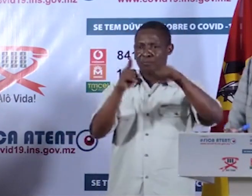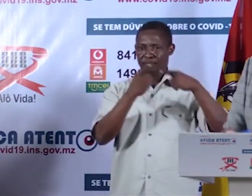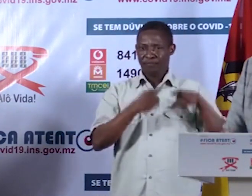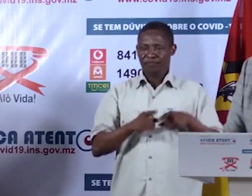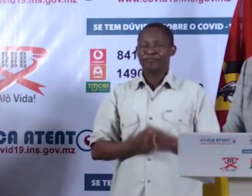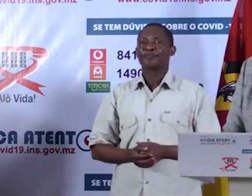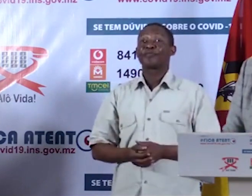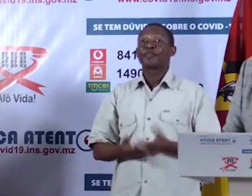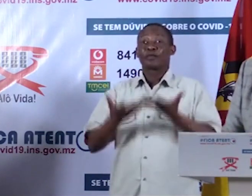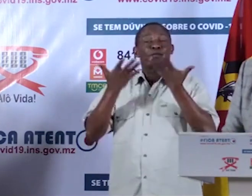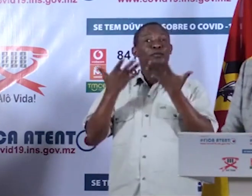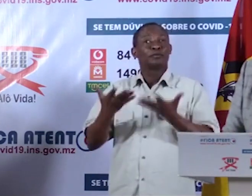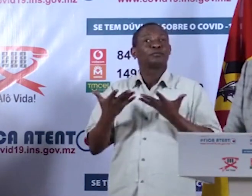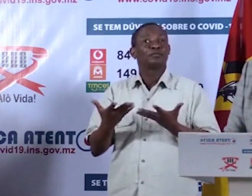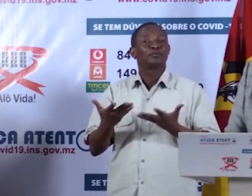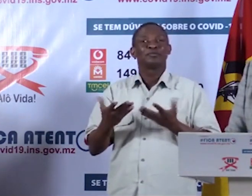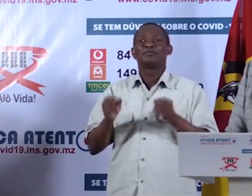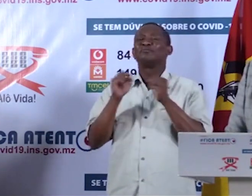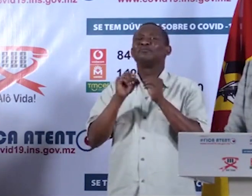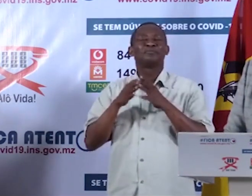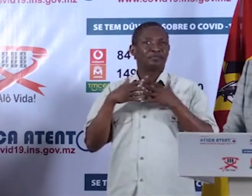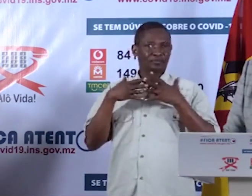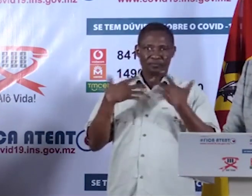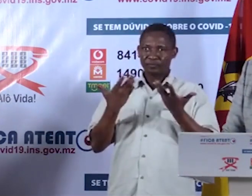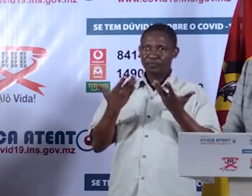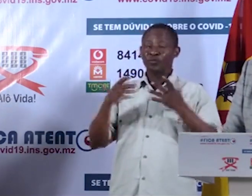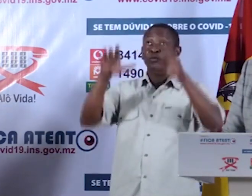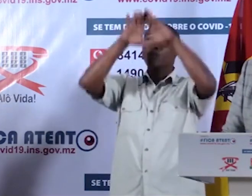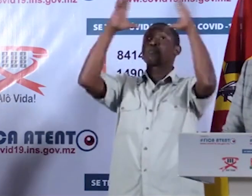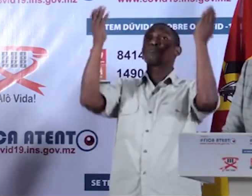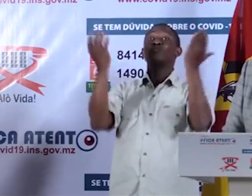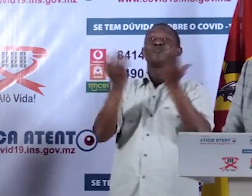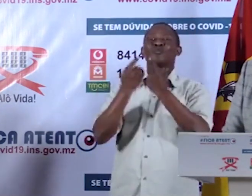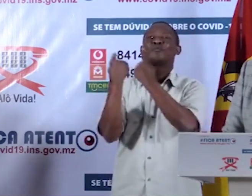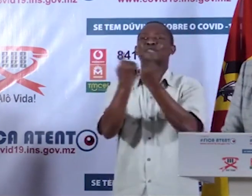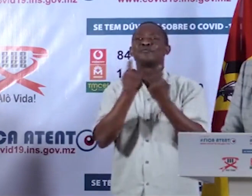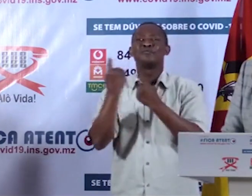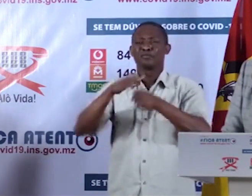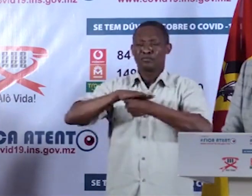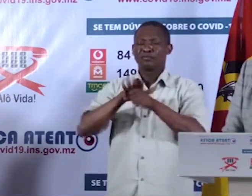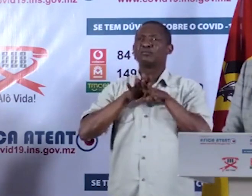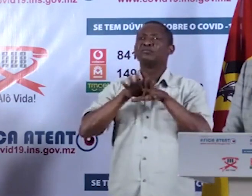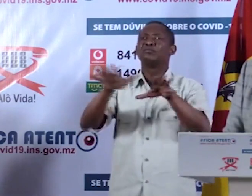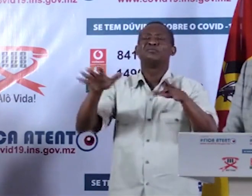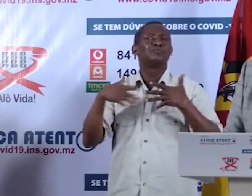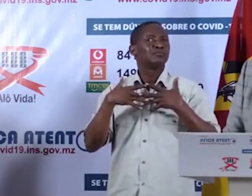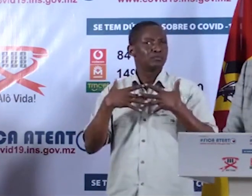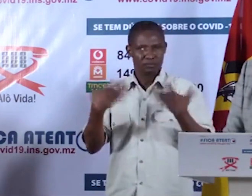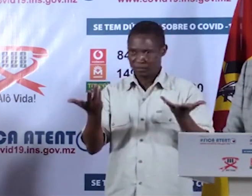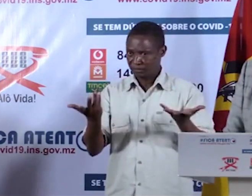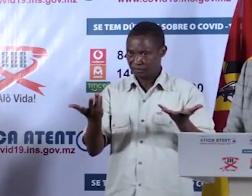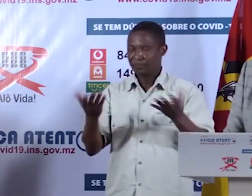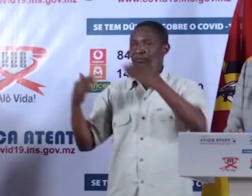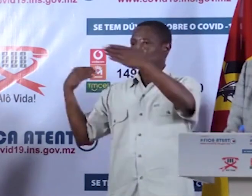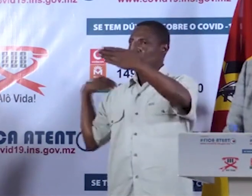Passaremos em seguida a partilhar a situação epidemiológica, dizendo que, em termos de casos cumulativos